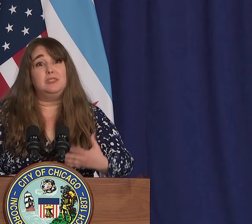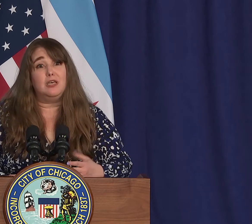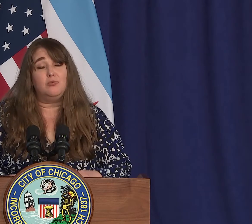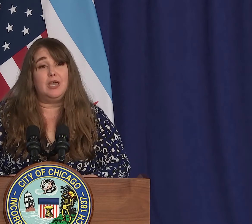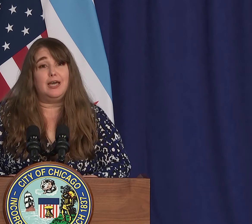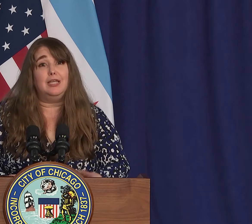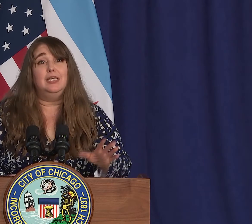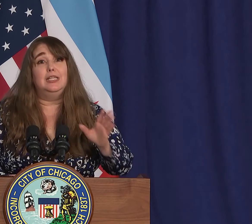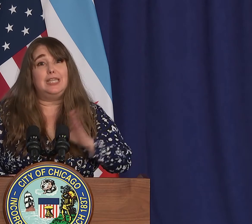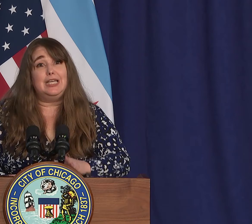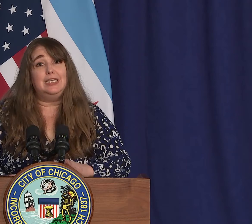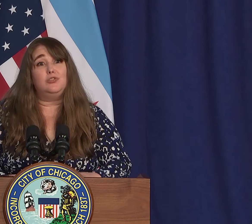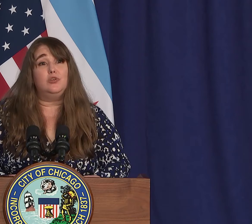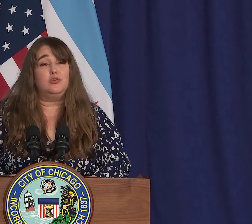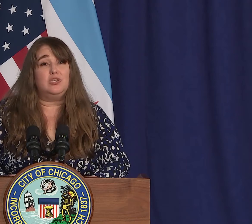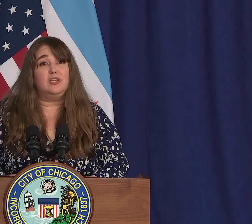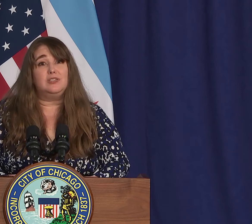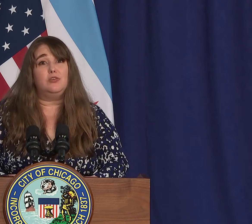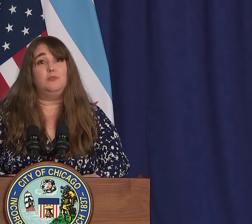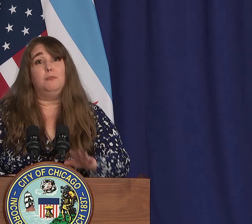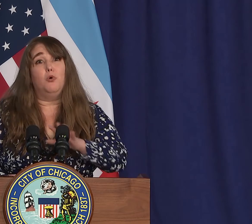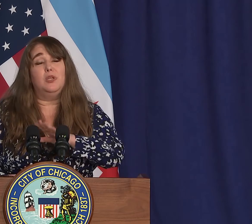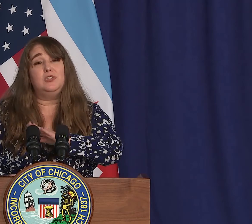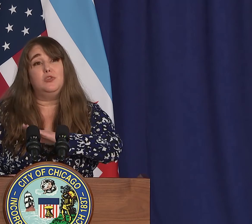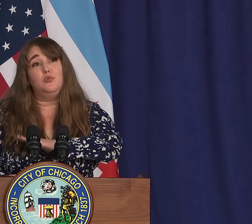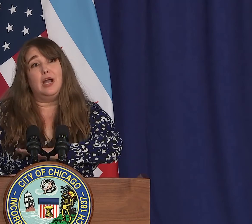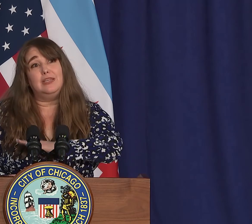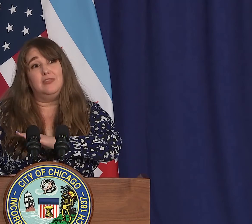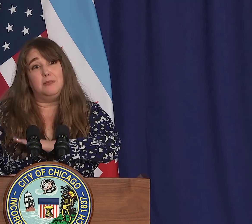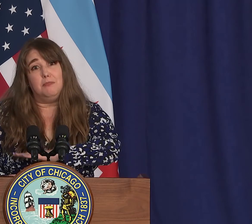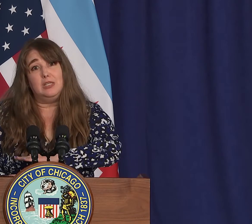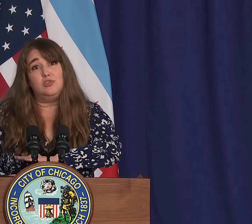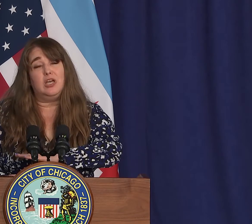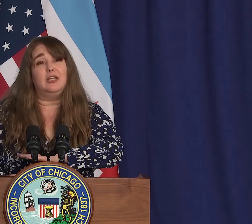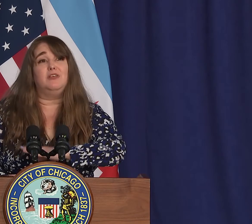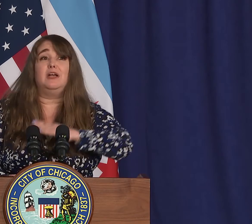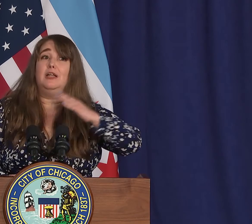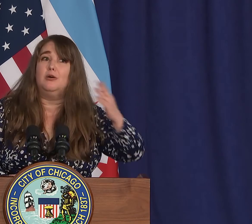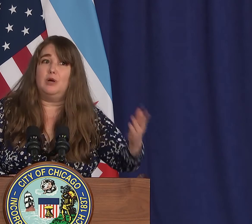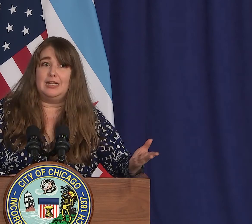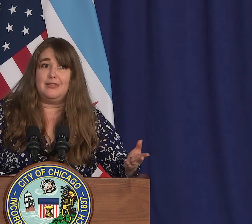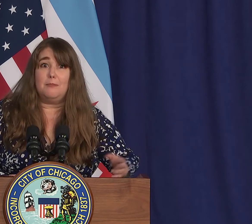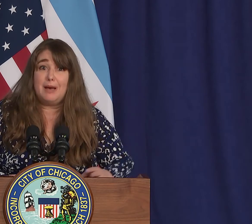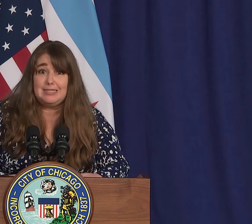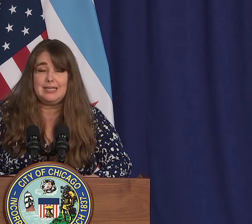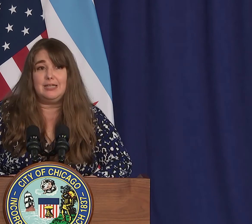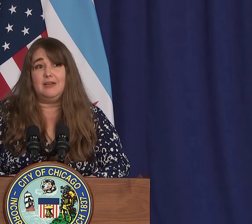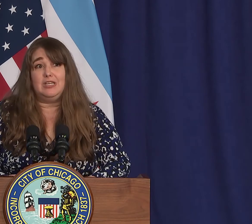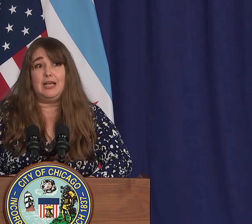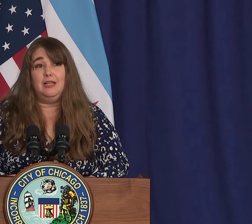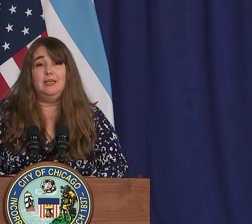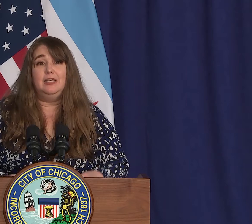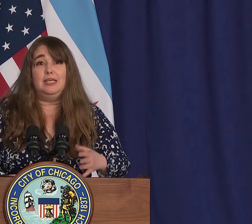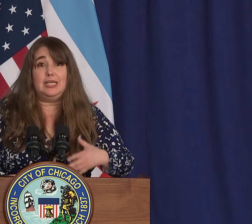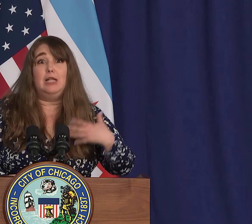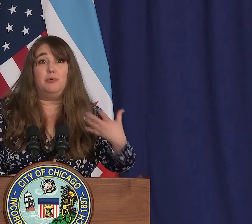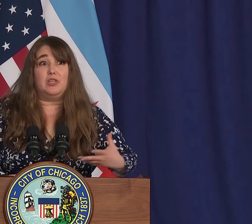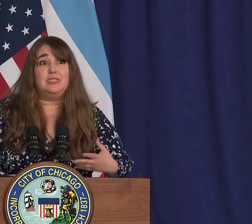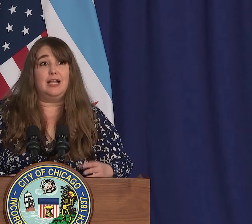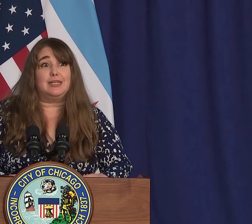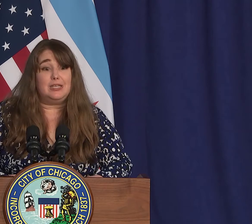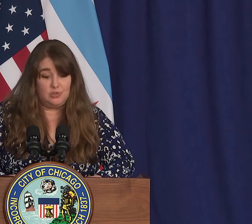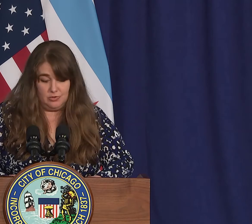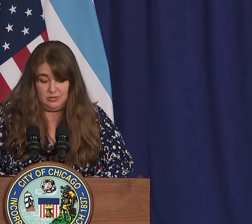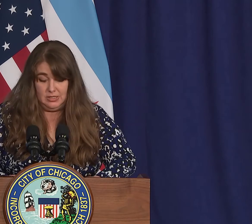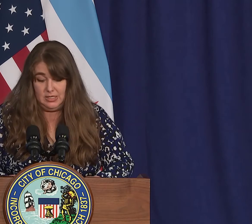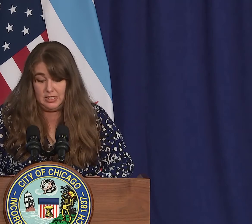si han pensado viajar, tengan eso en consideración, moverse de un área de menos carga viral a un área de más carga viral y el